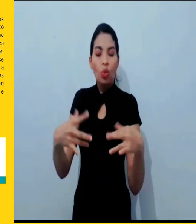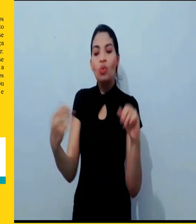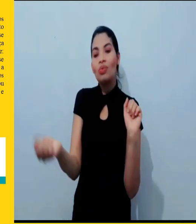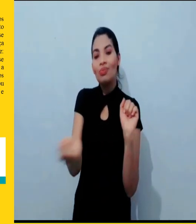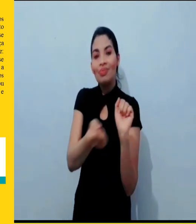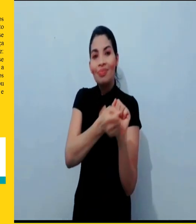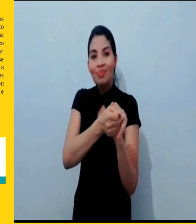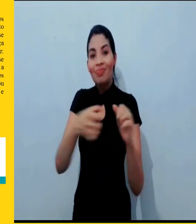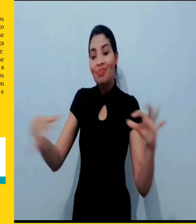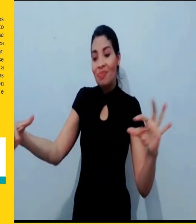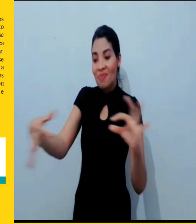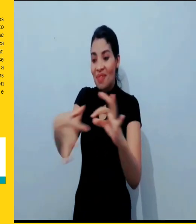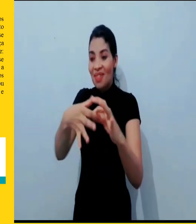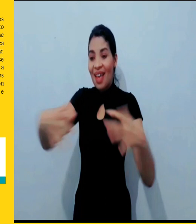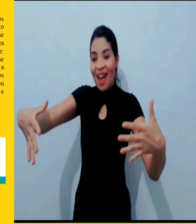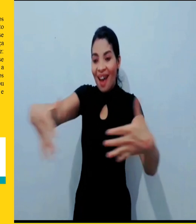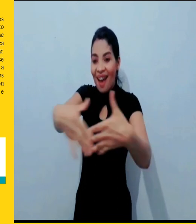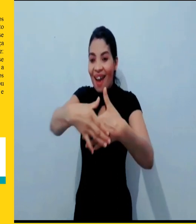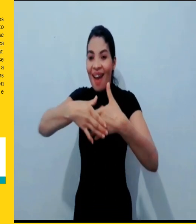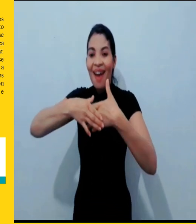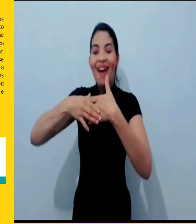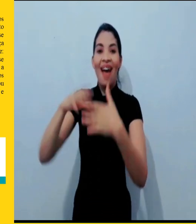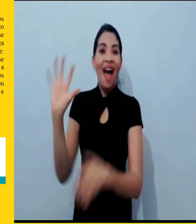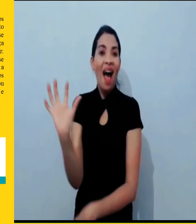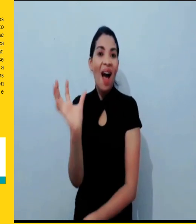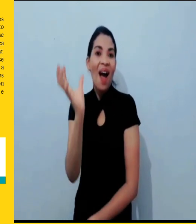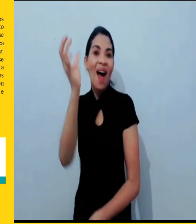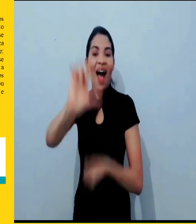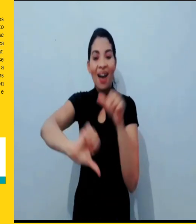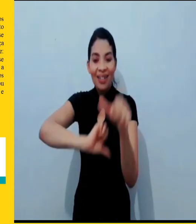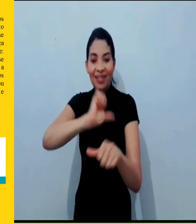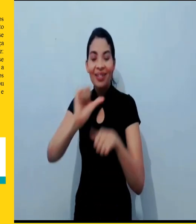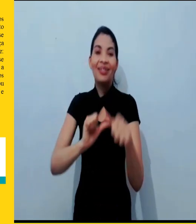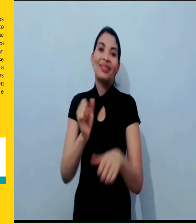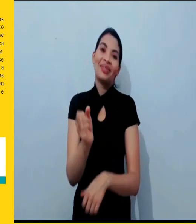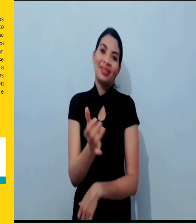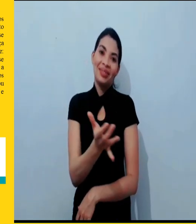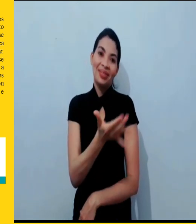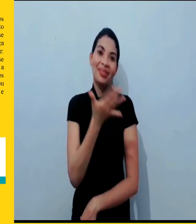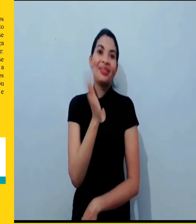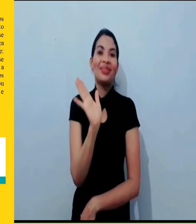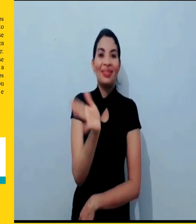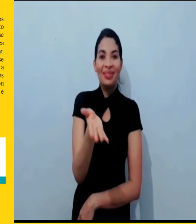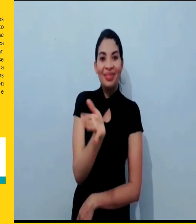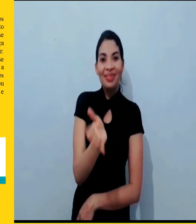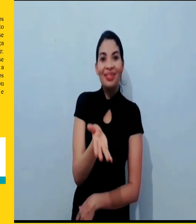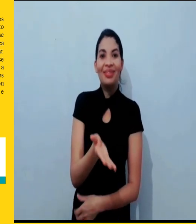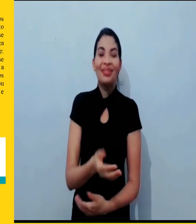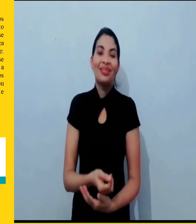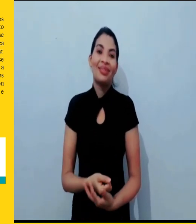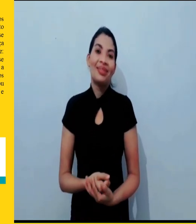todos estejam engajados para que essa realidade seja transformada.